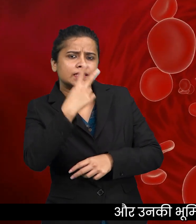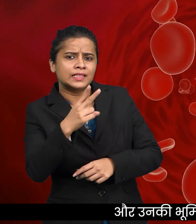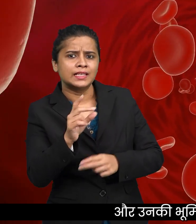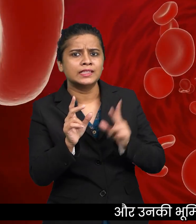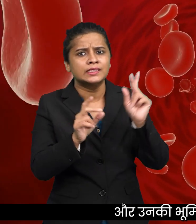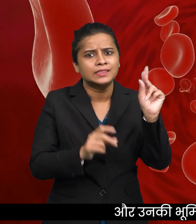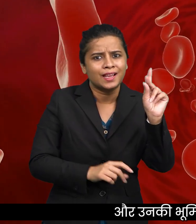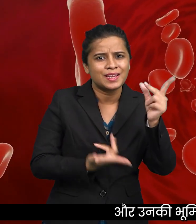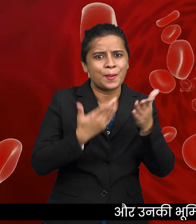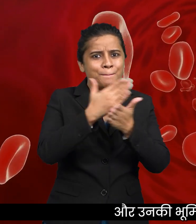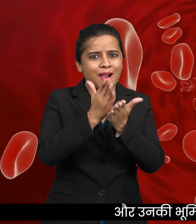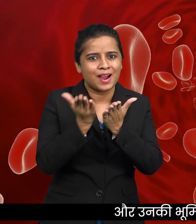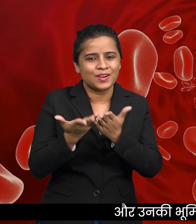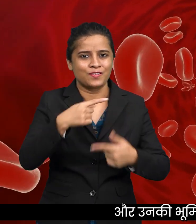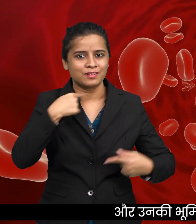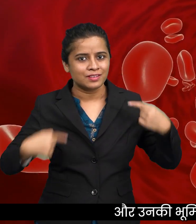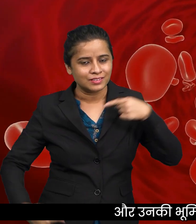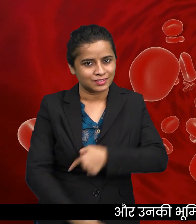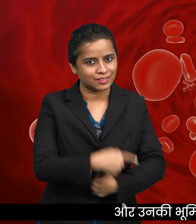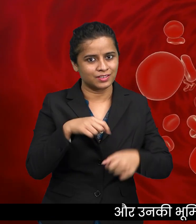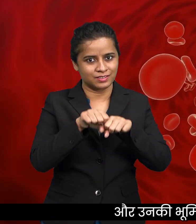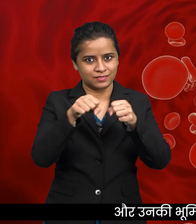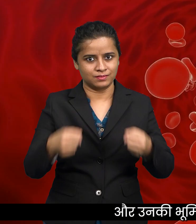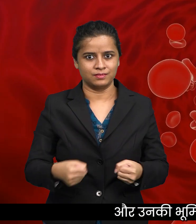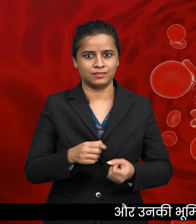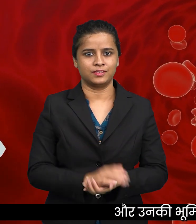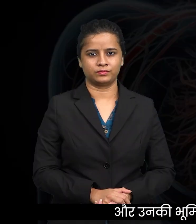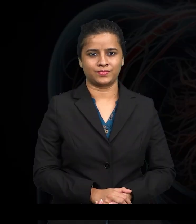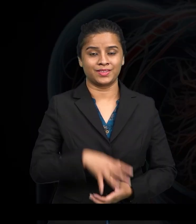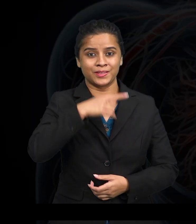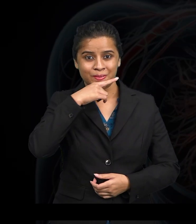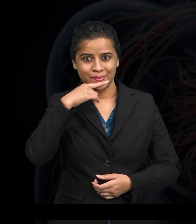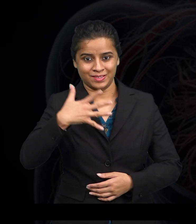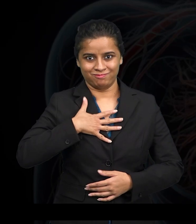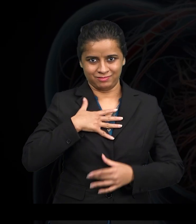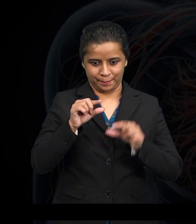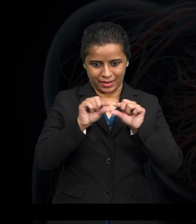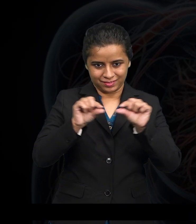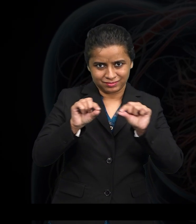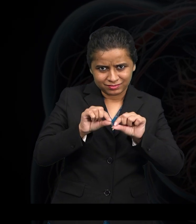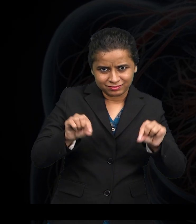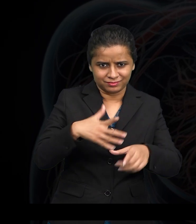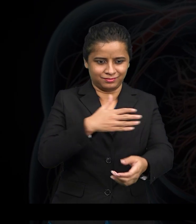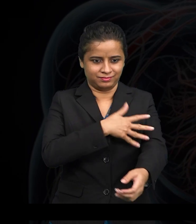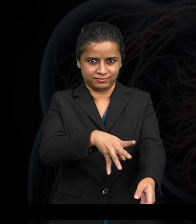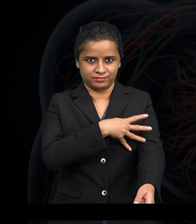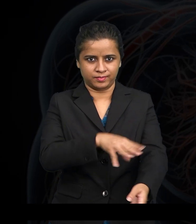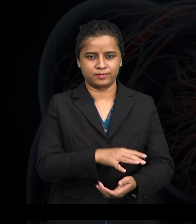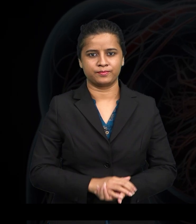कोशिकाओं और उनकी भूमिकाओं को समझ गए होंगे। रक्त वाहिकाएं।